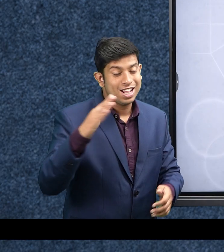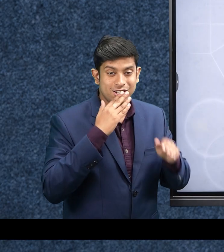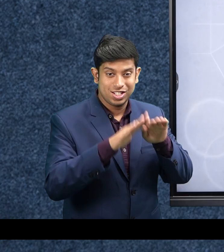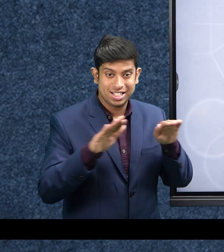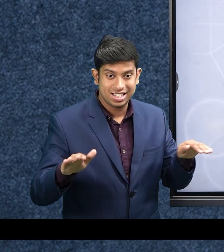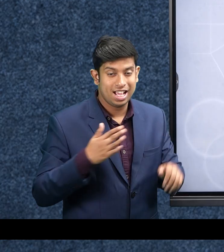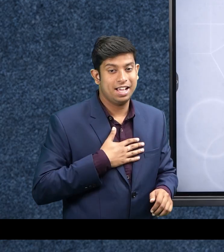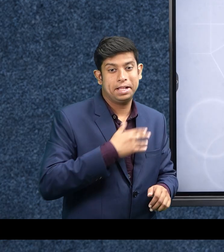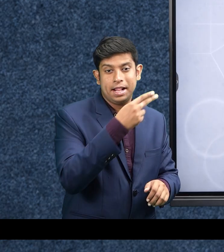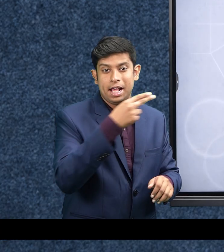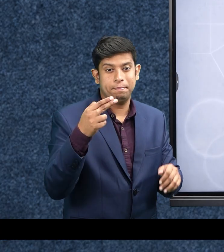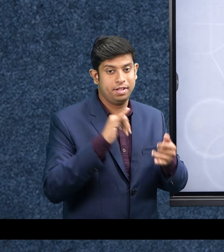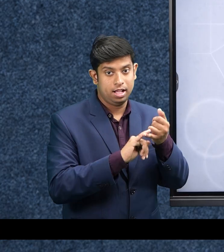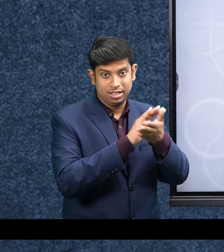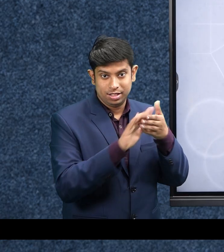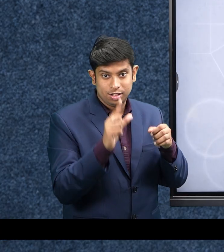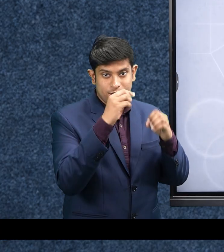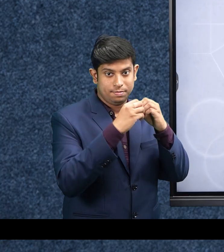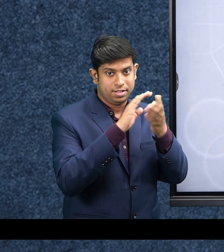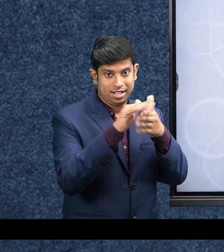नमस्कार छात्रों, मैं हूँ मोक्षिता।